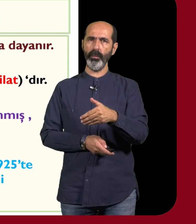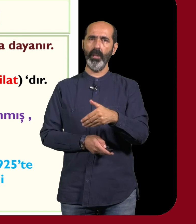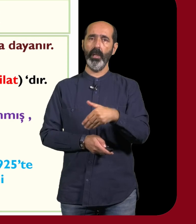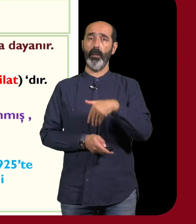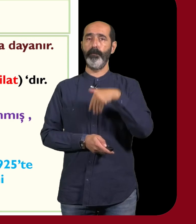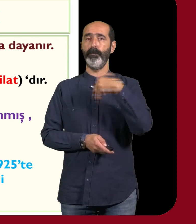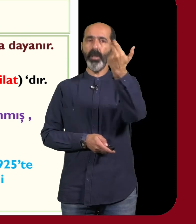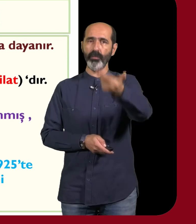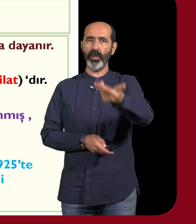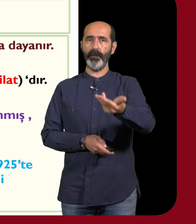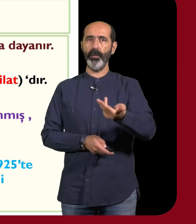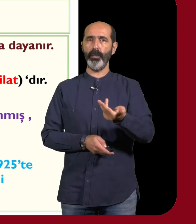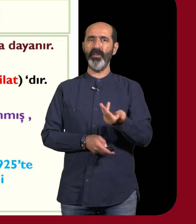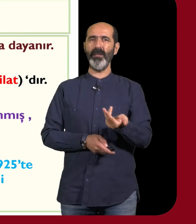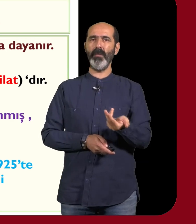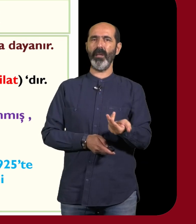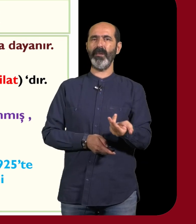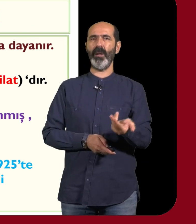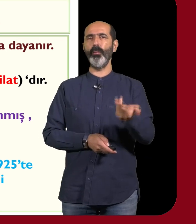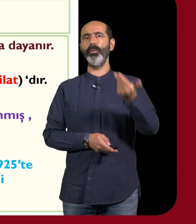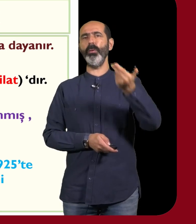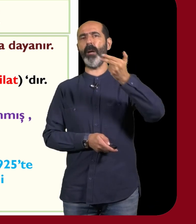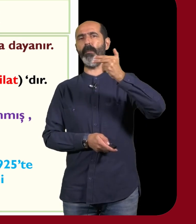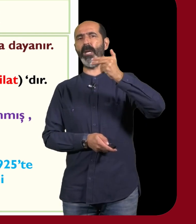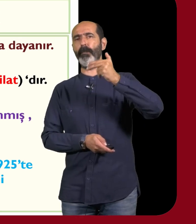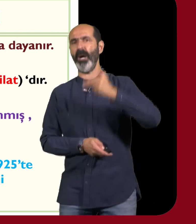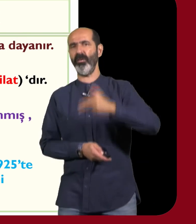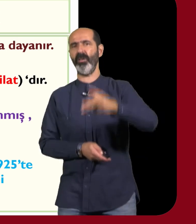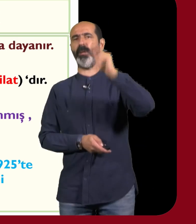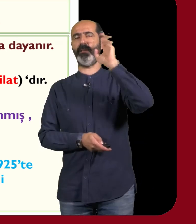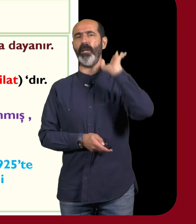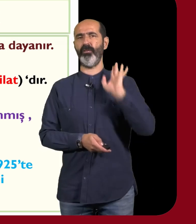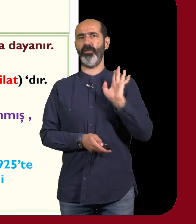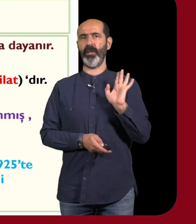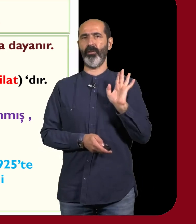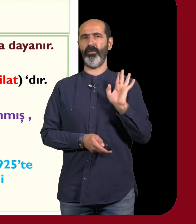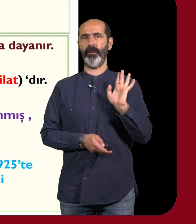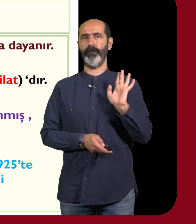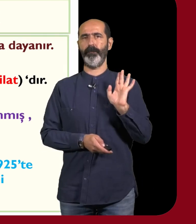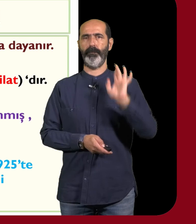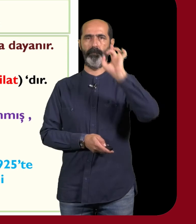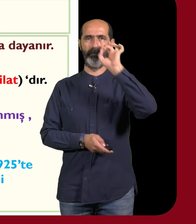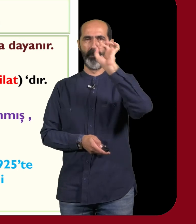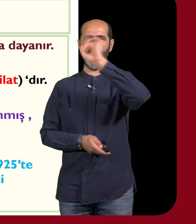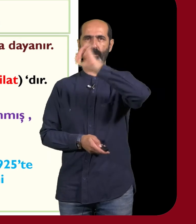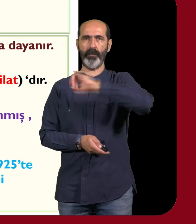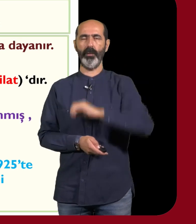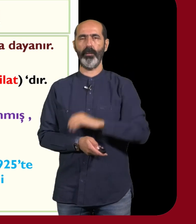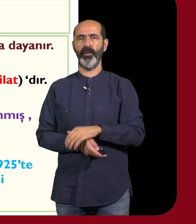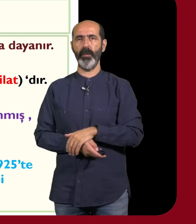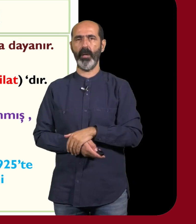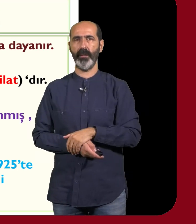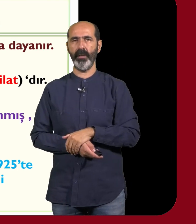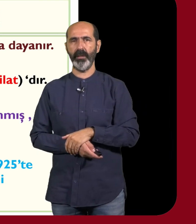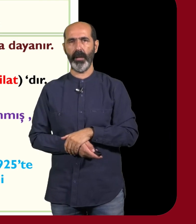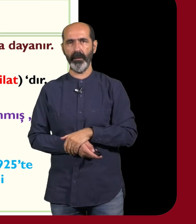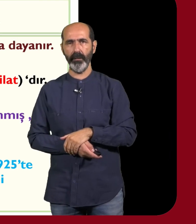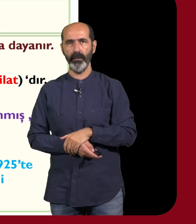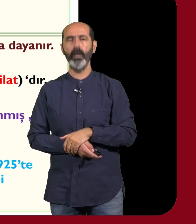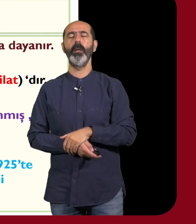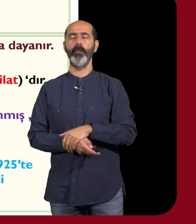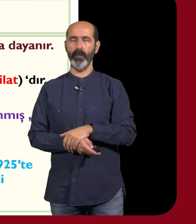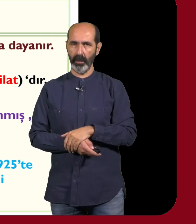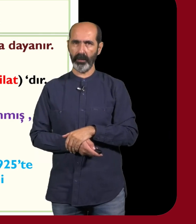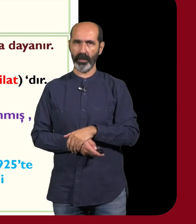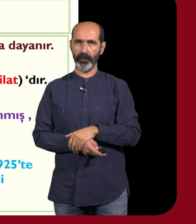çıkan kanun bir Ocak 1926'da uygulanmaya başlamasıyla geçtik Arkadaşlar bir Ocak 1926'dan